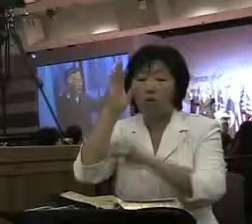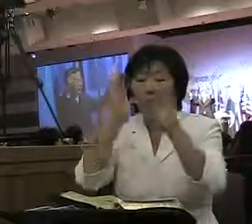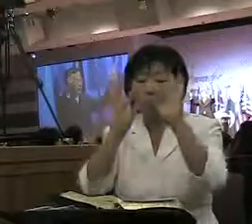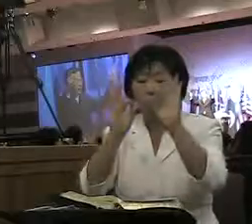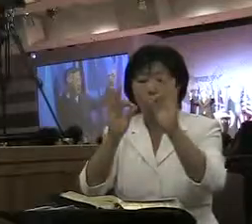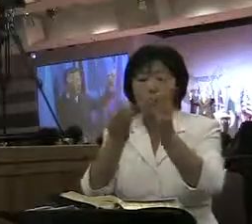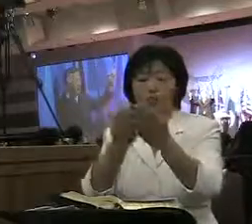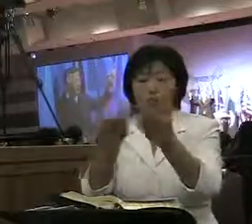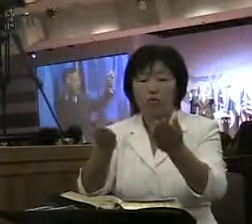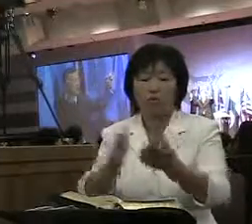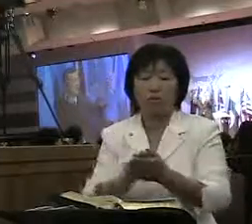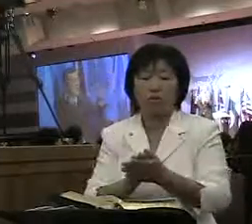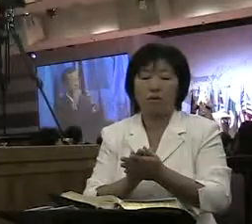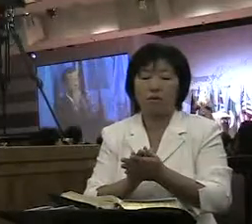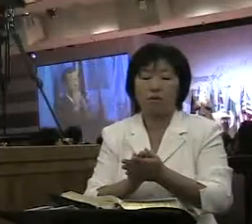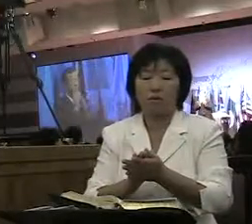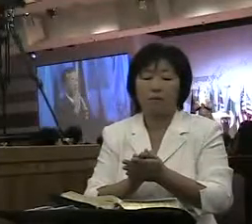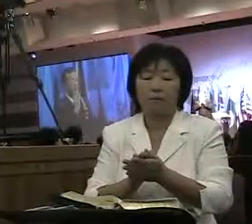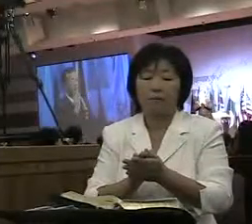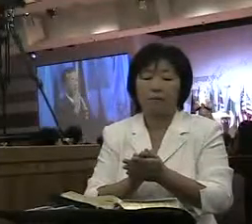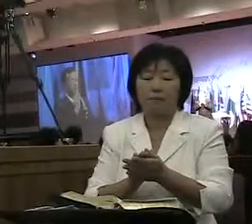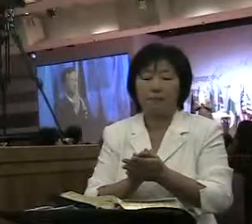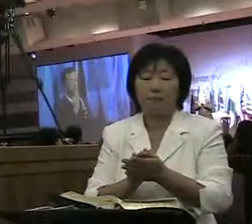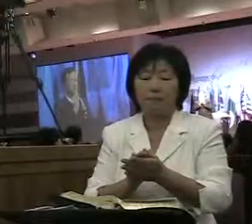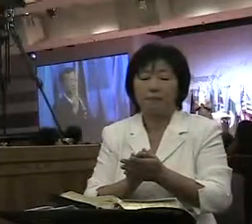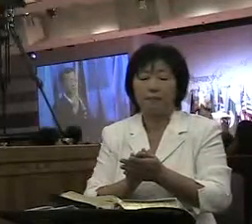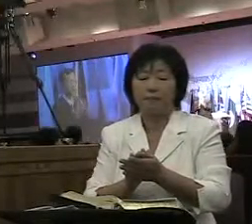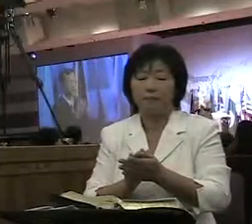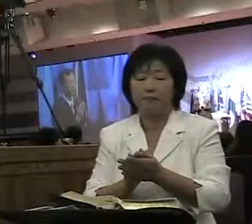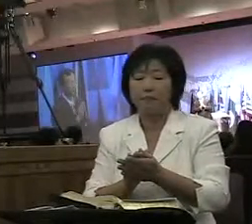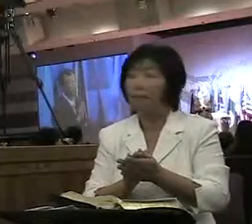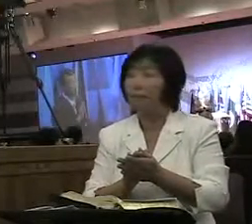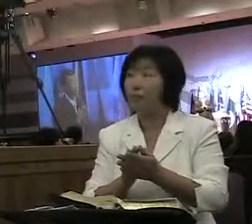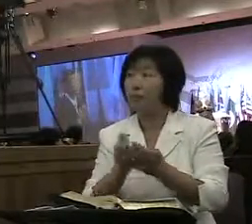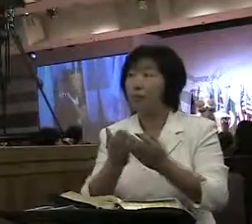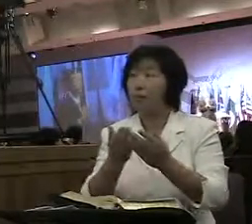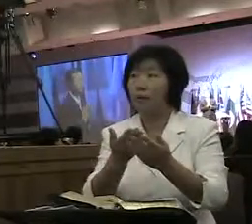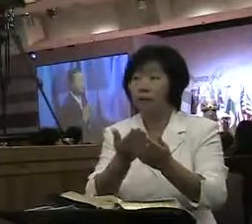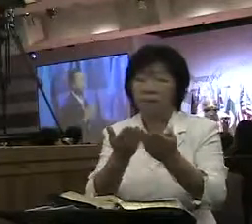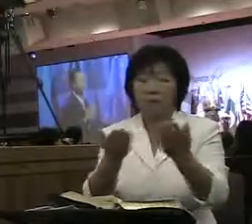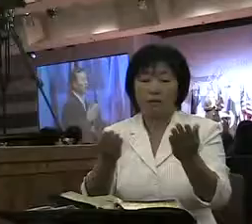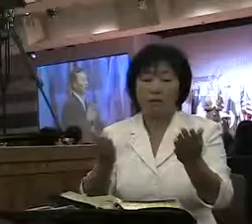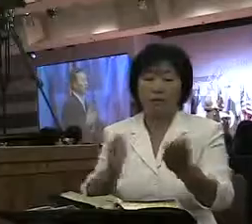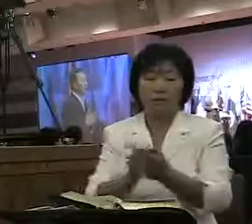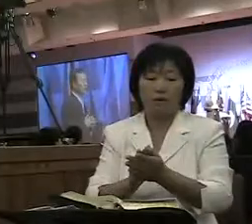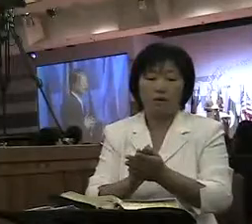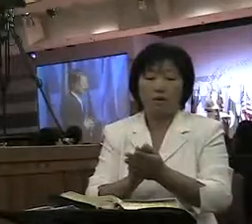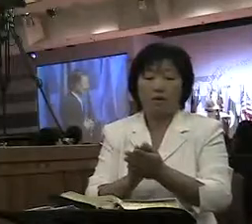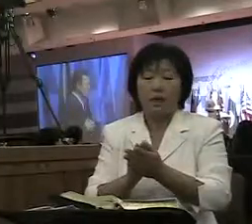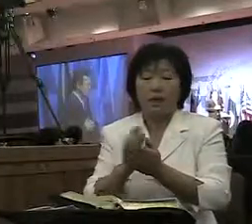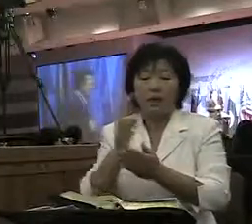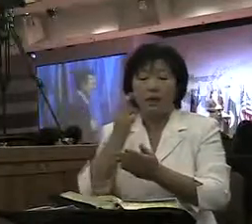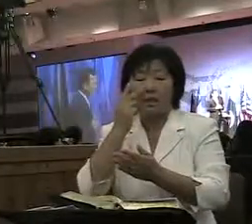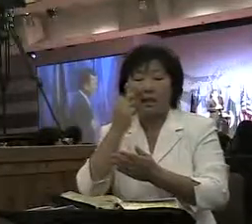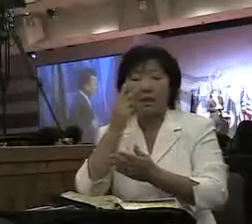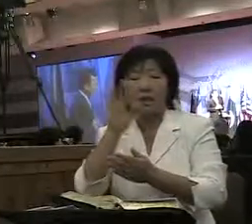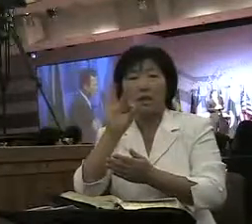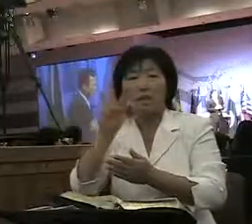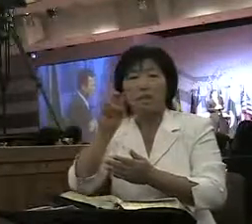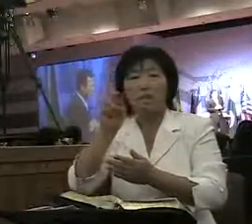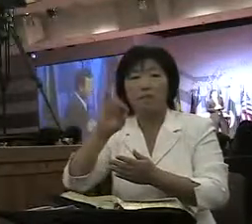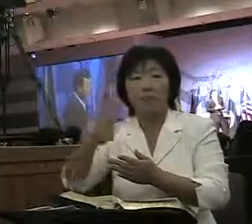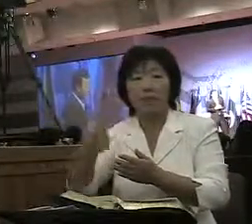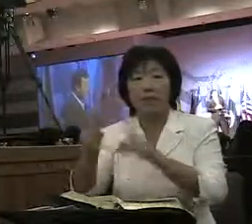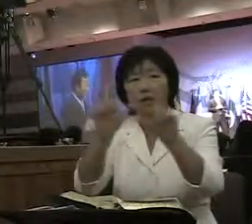여러분, 군인 생활 살면서 참 어려움